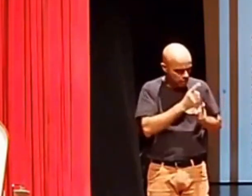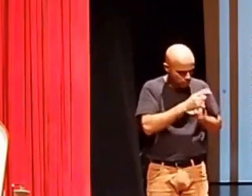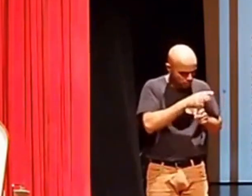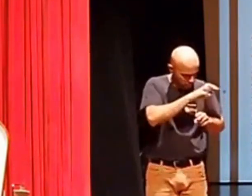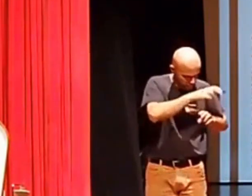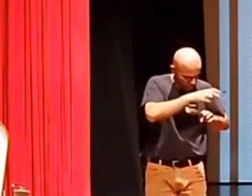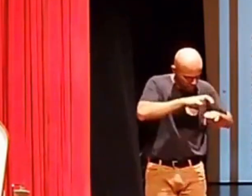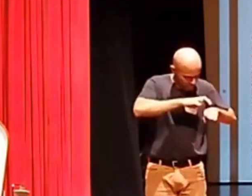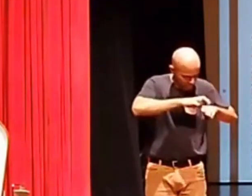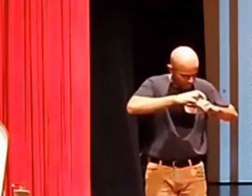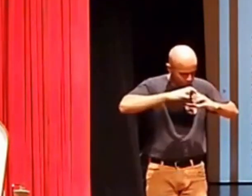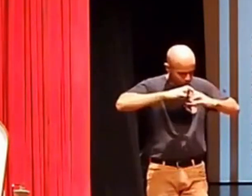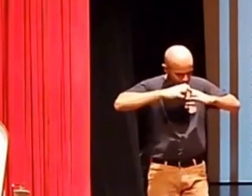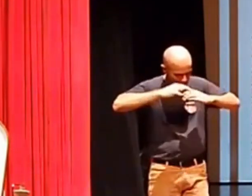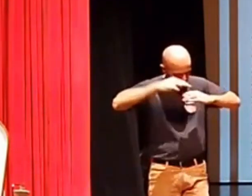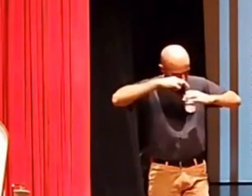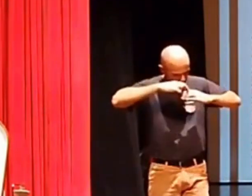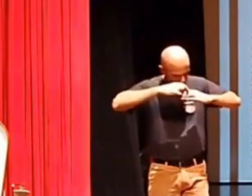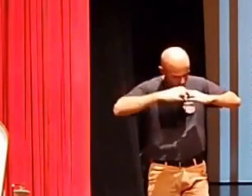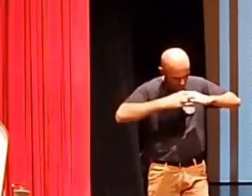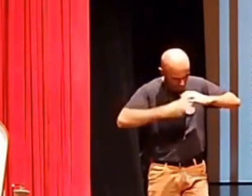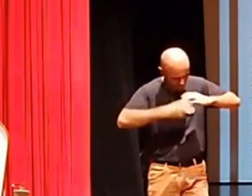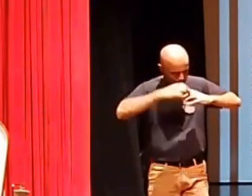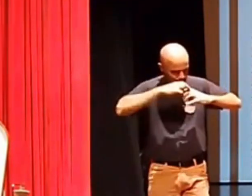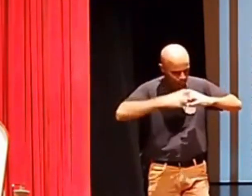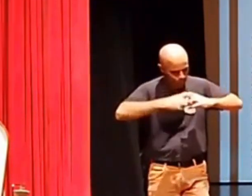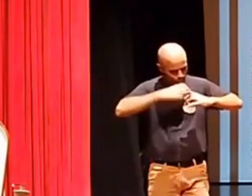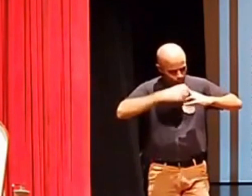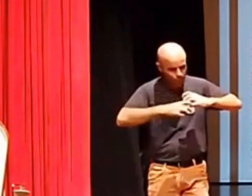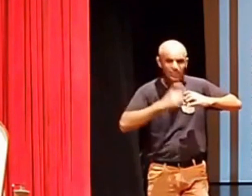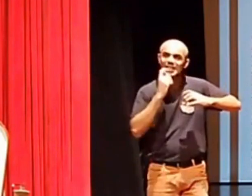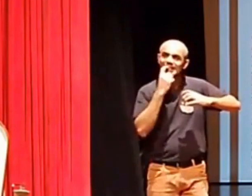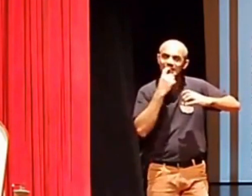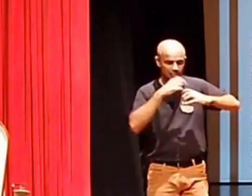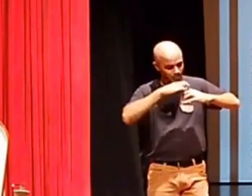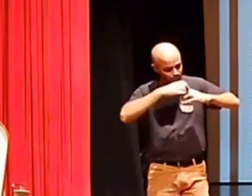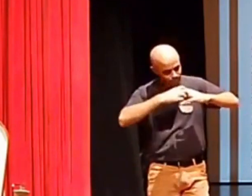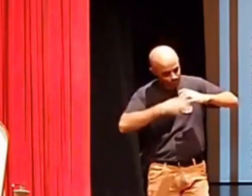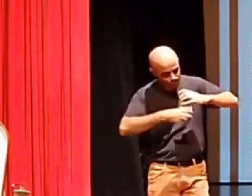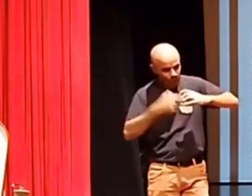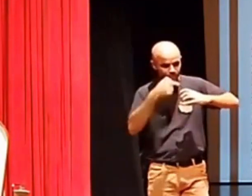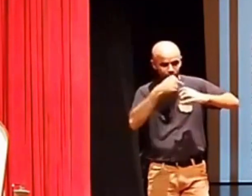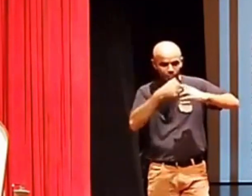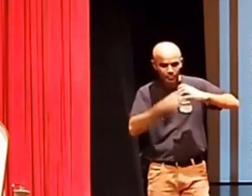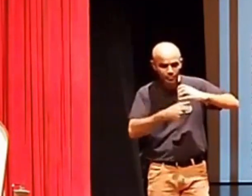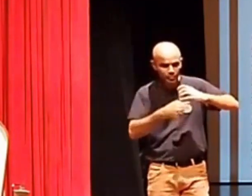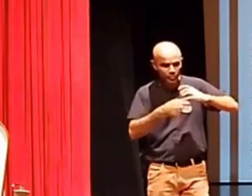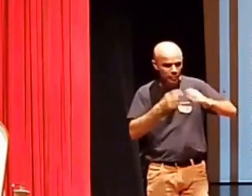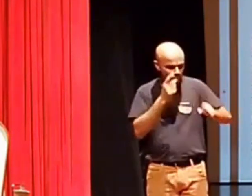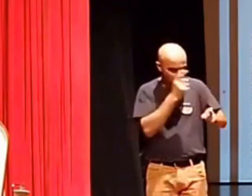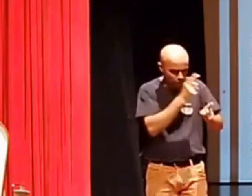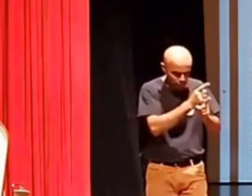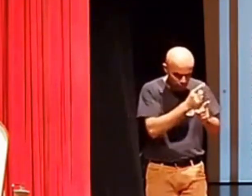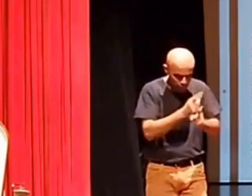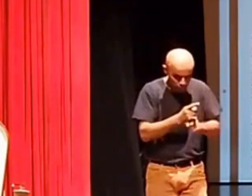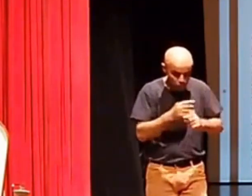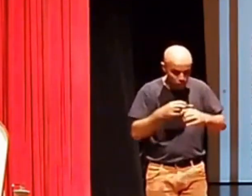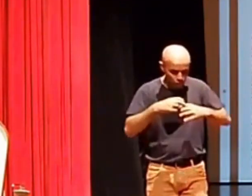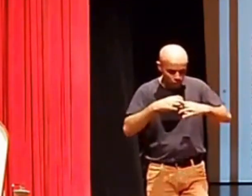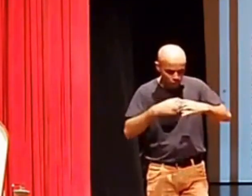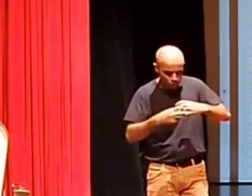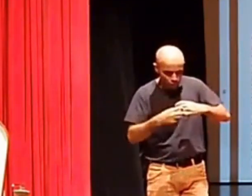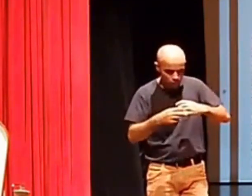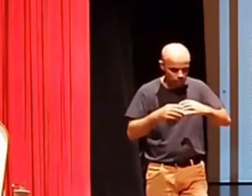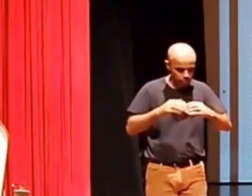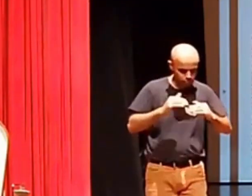esse escoliômetro, passar ele ali nesses processos vertebrais e a gente, se encontrar um